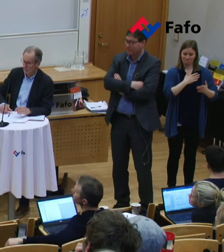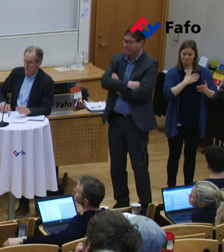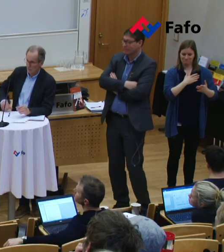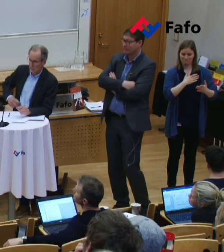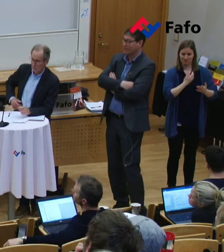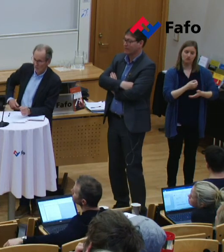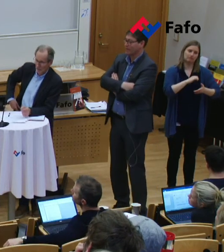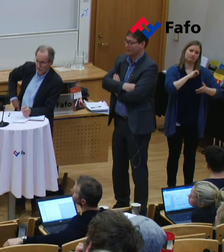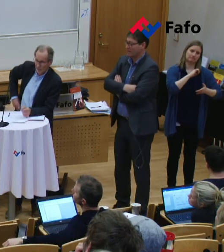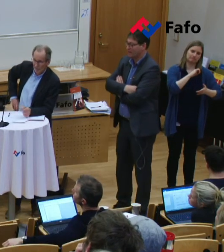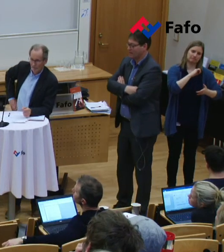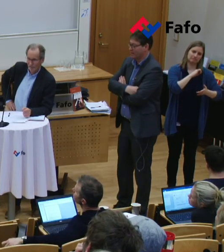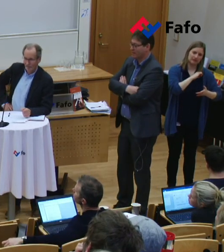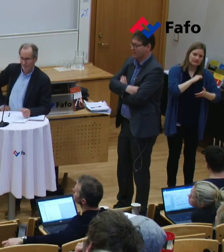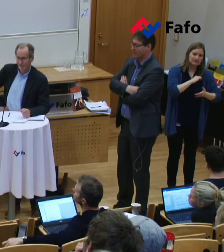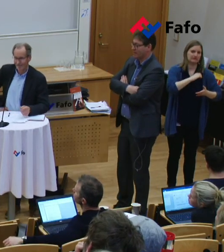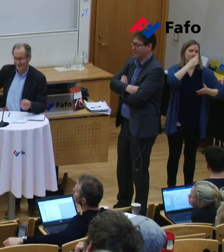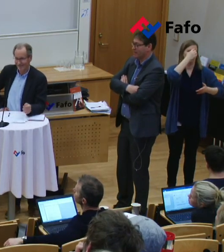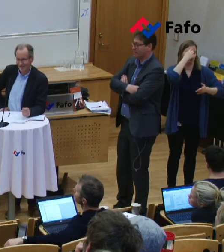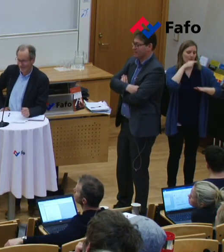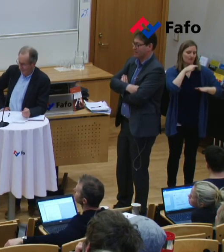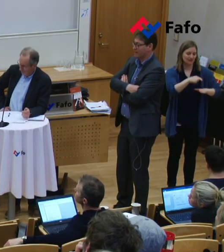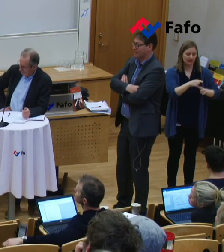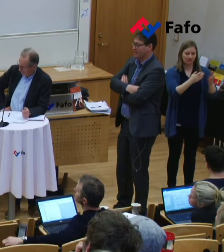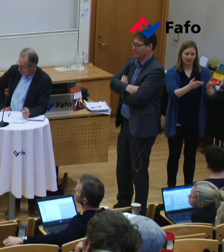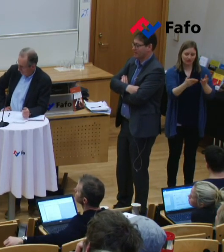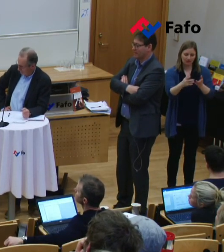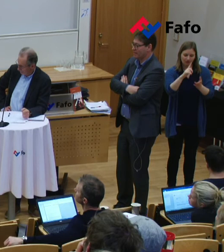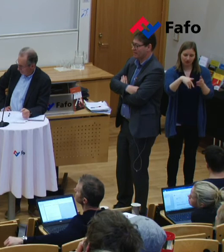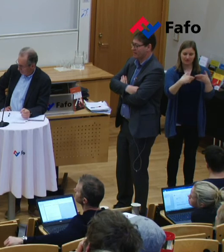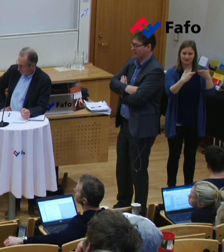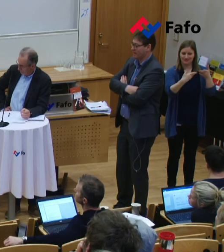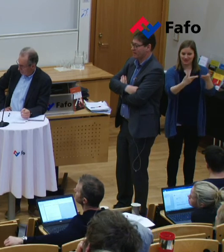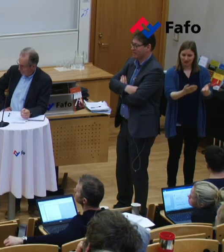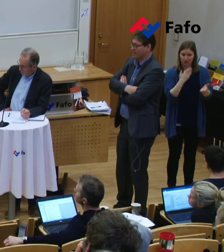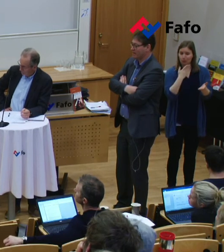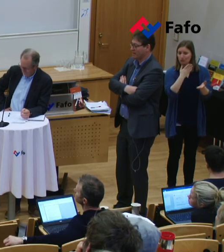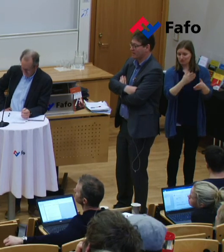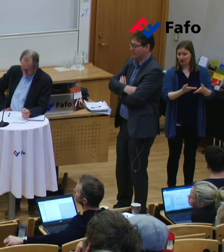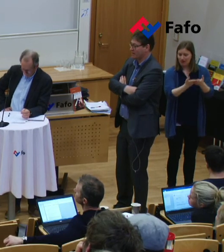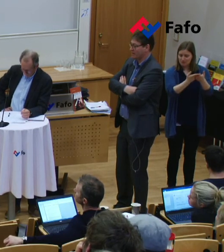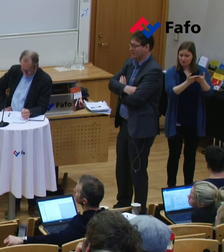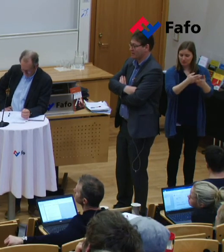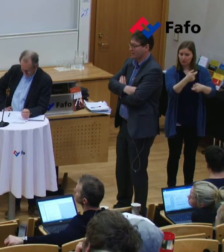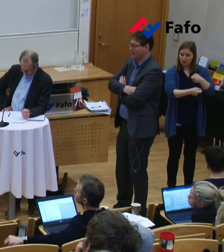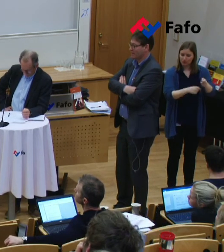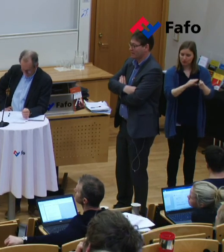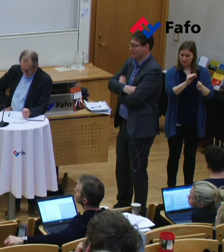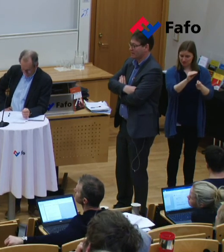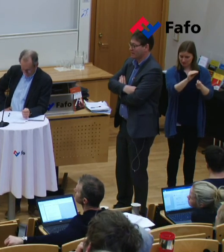kunne, hvis vi tror at de tjenestene vil kunne gi god hjelp og gjøre en forbedring, så er